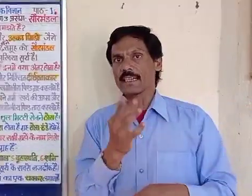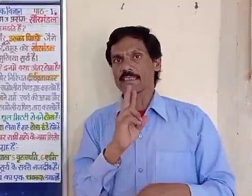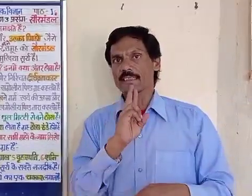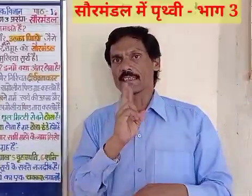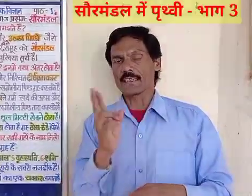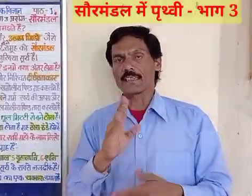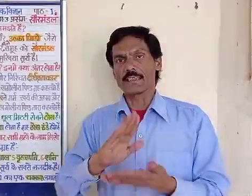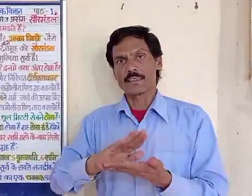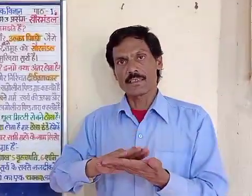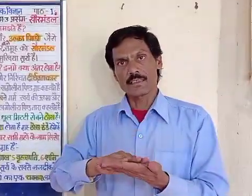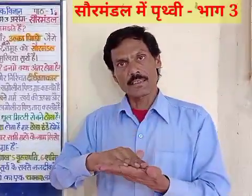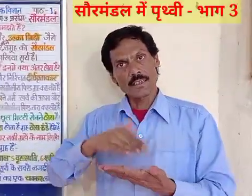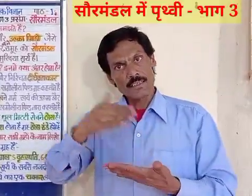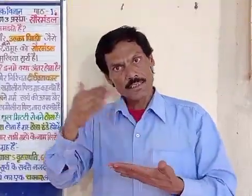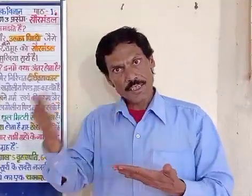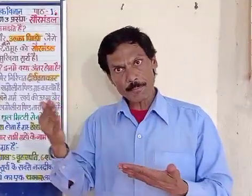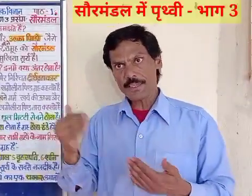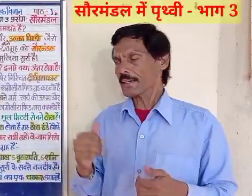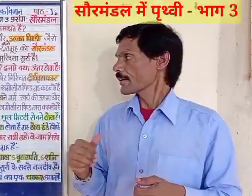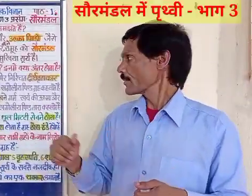कहलाते हैं, जबकि